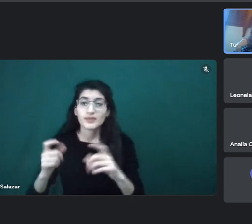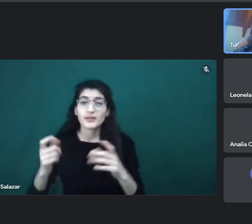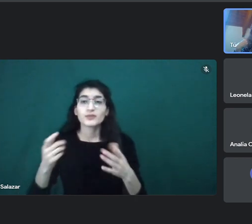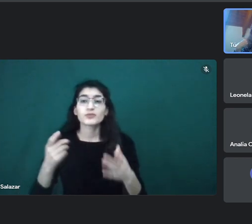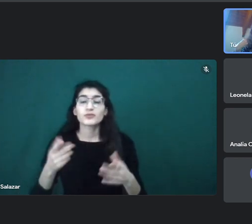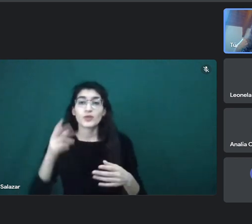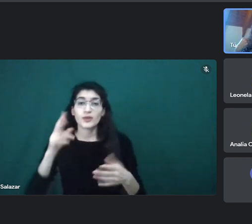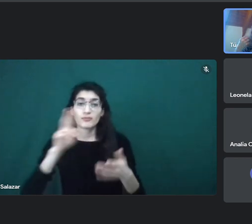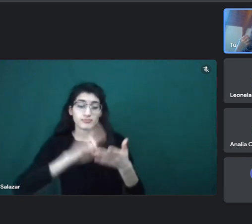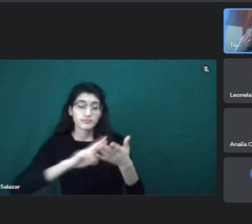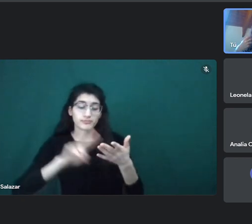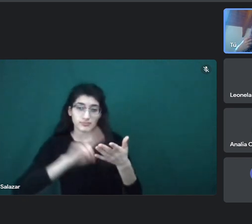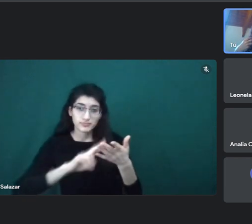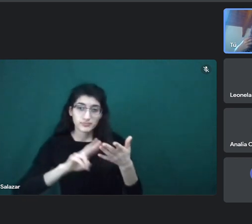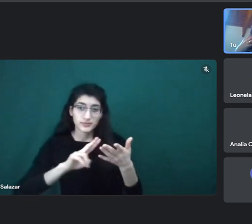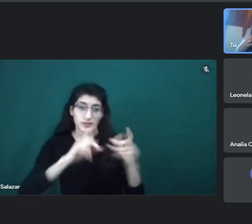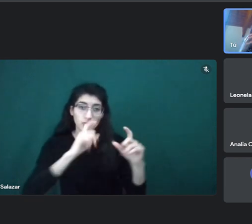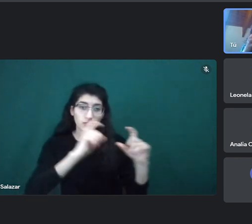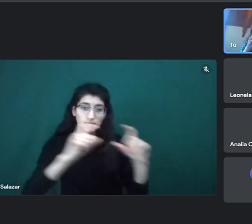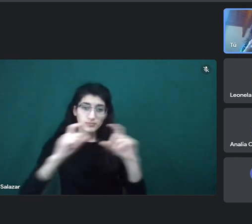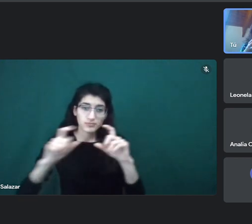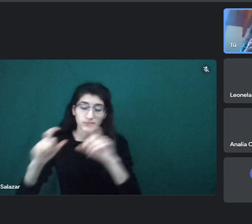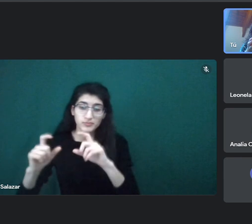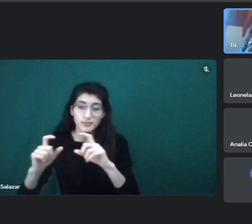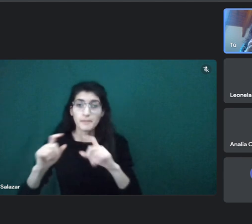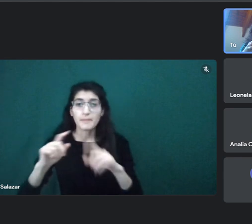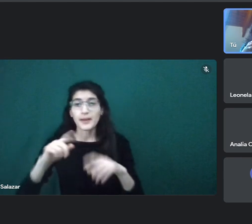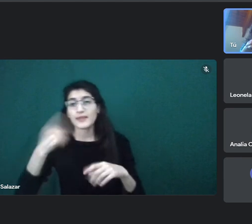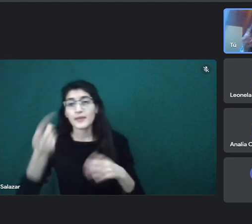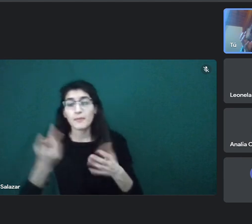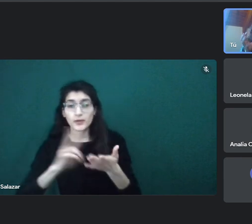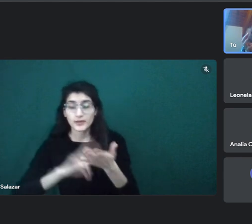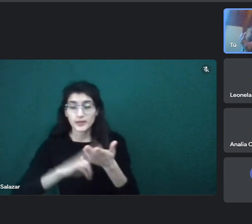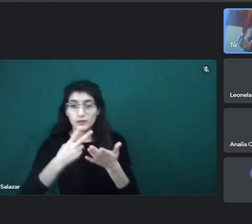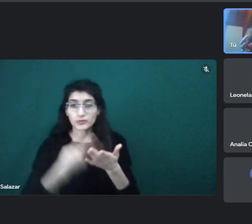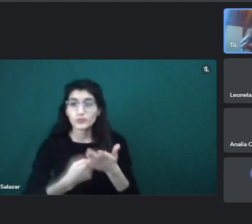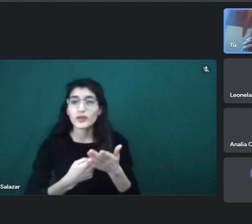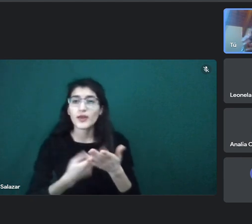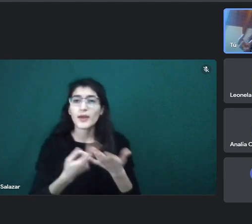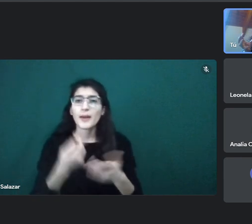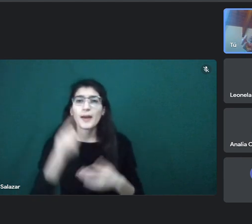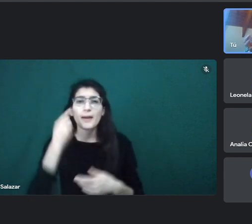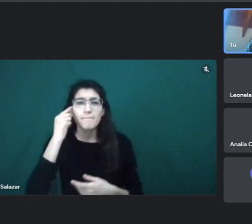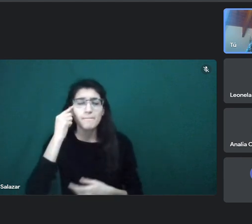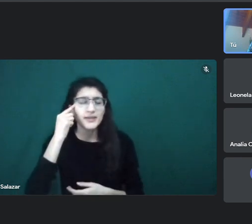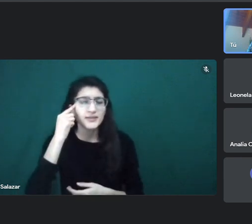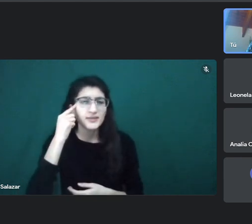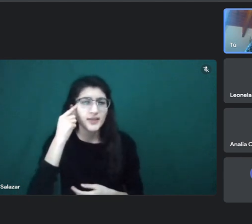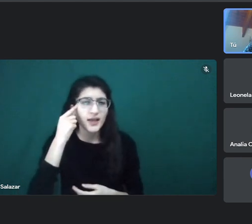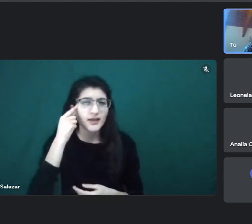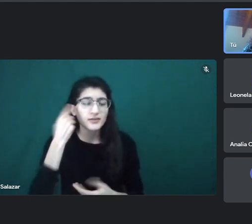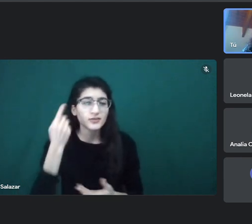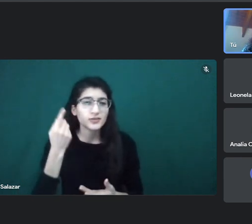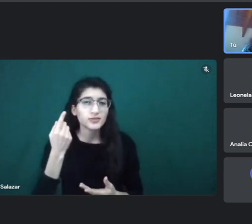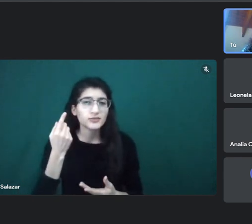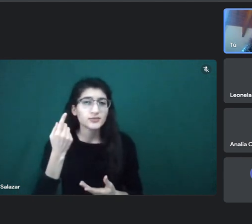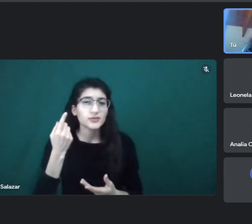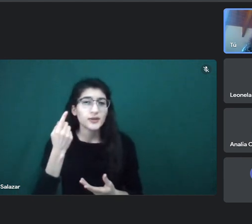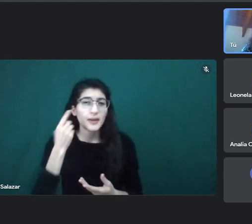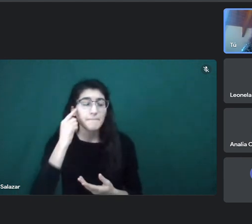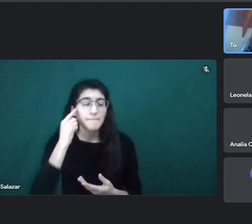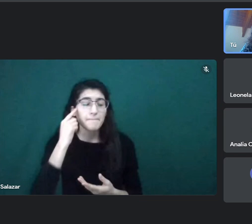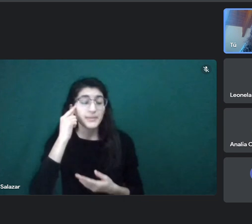lo internalizan, tienen que pensar a ver qué, cómo, o sea, cada seguimos pensando en esos bloques,